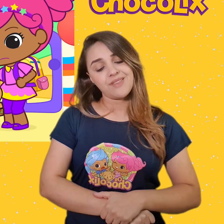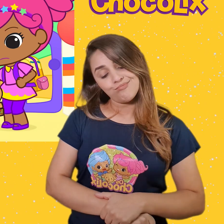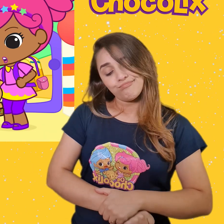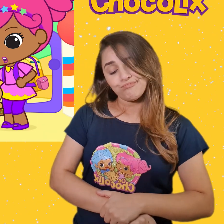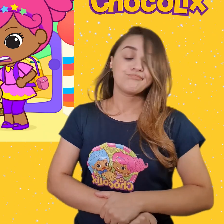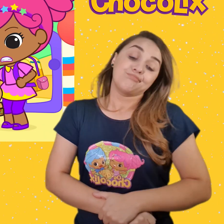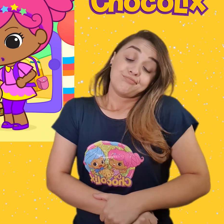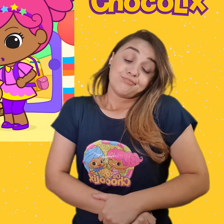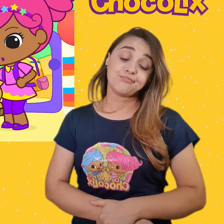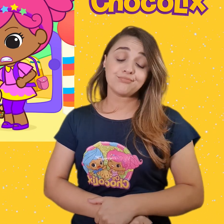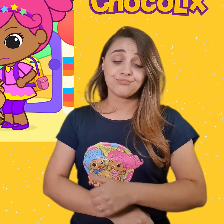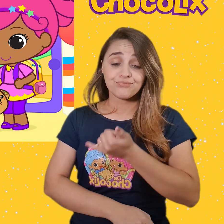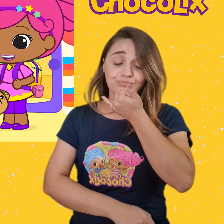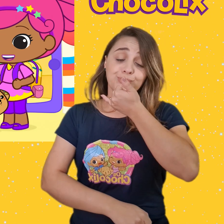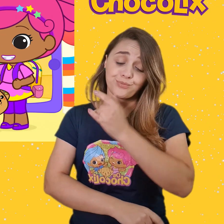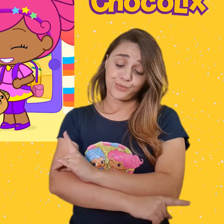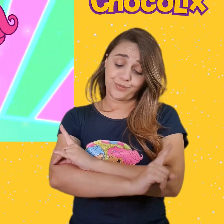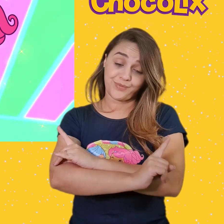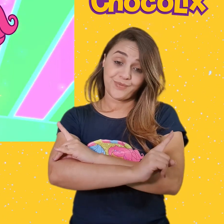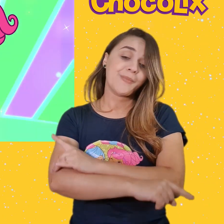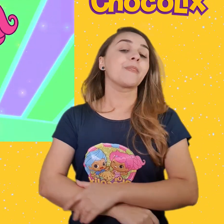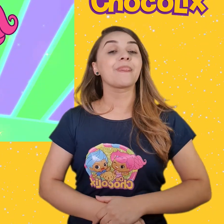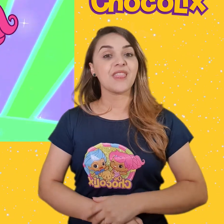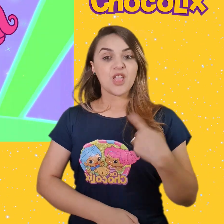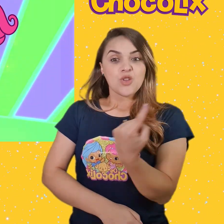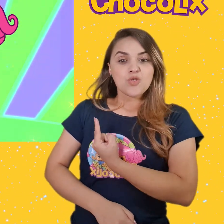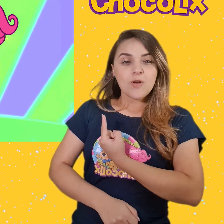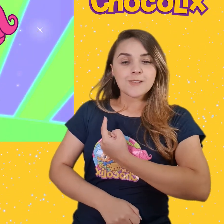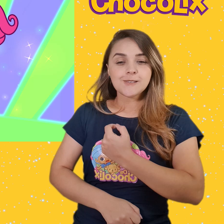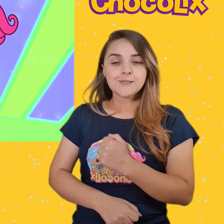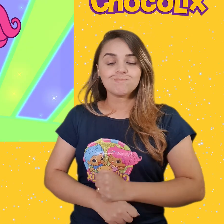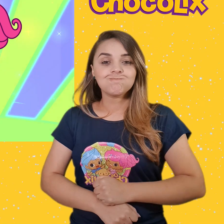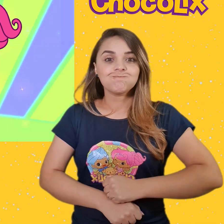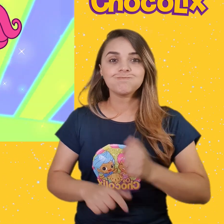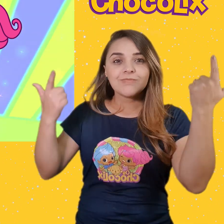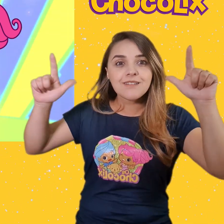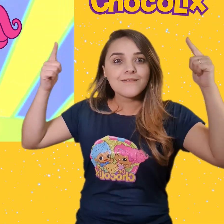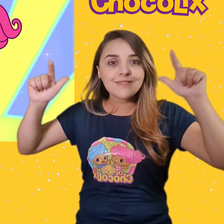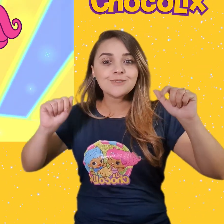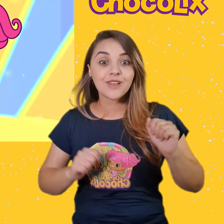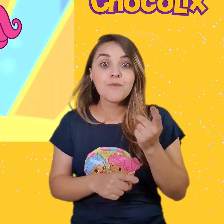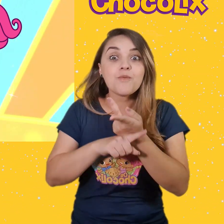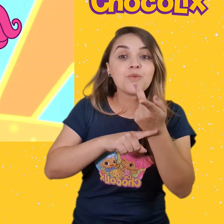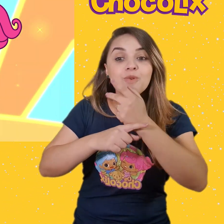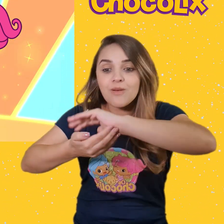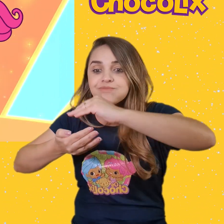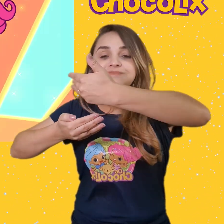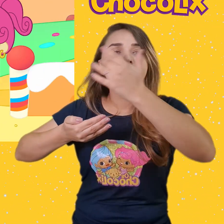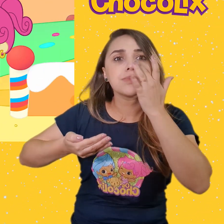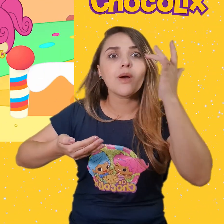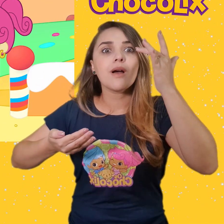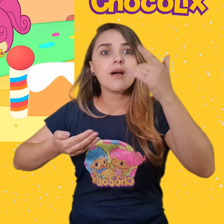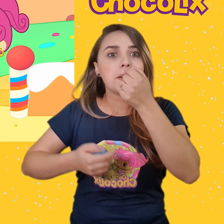Ah, não dá, Doce Cookie. Nós somos grandes aventureiros e vamos atrás do tesouro do pirata Barba Choca. Vocês